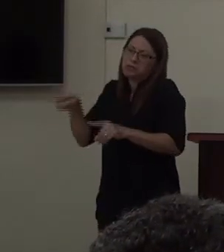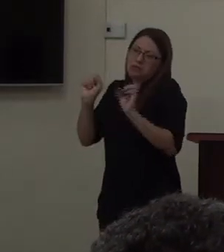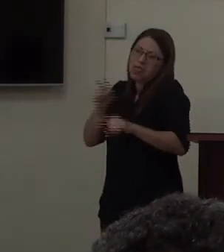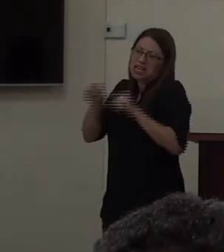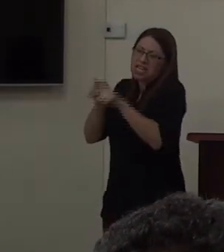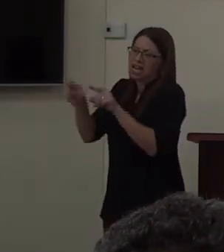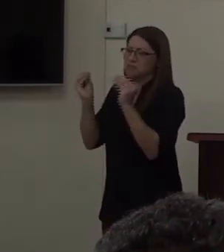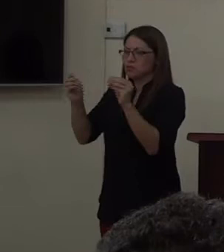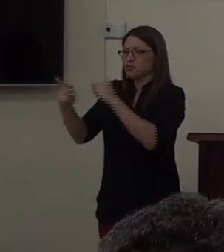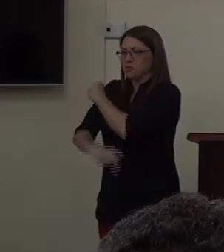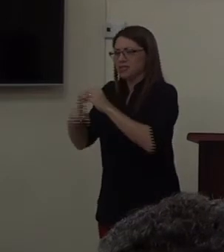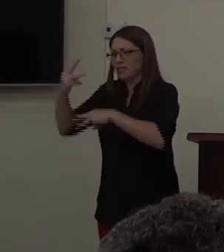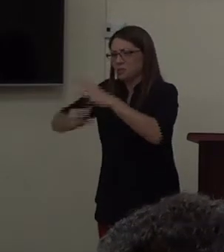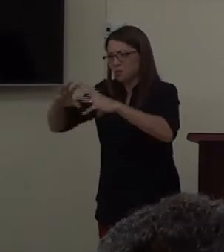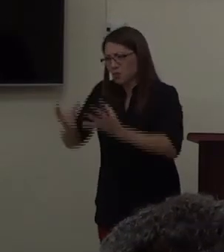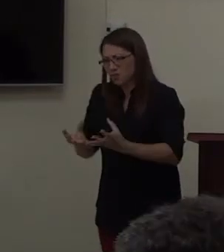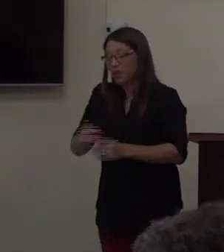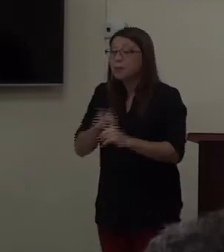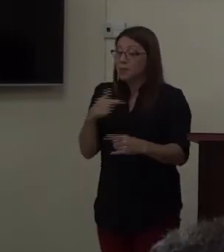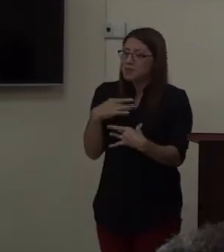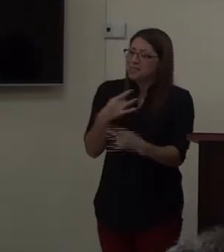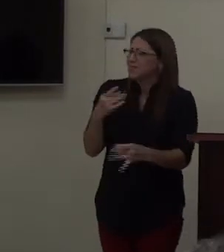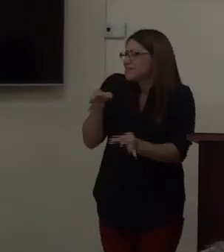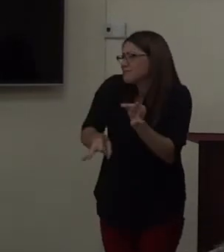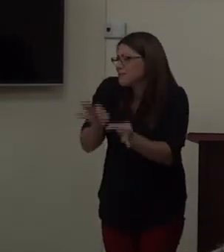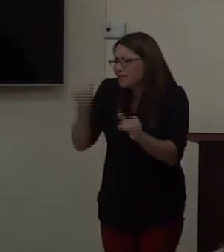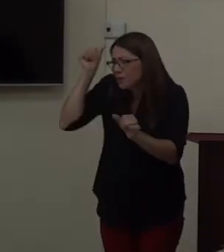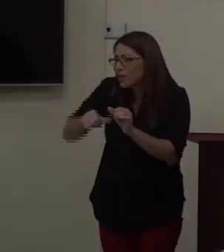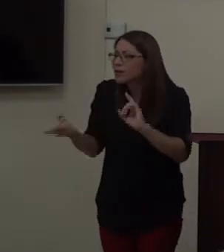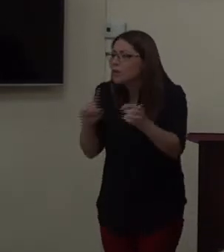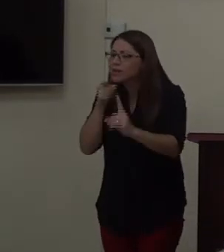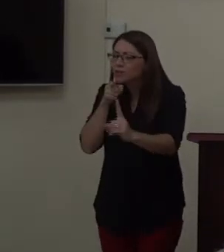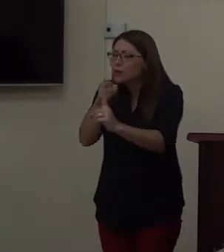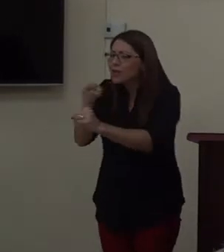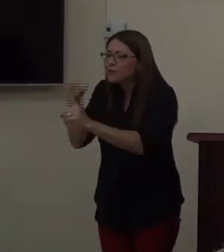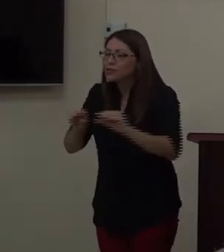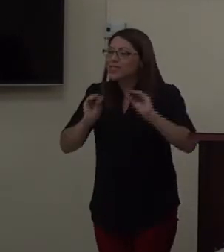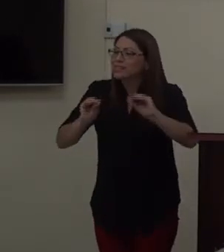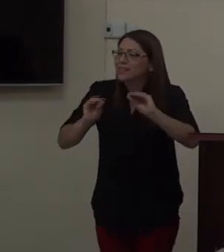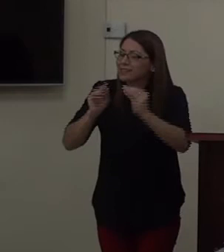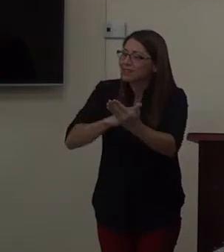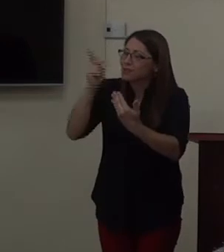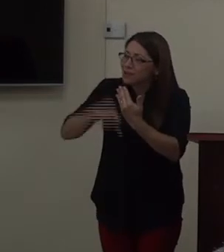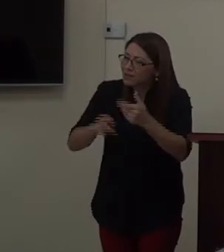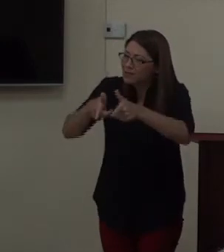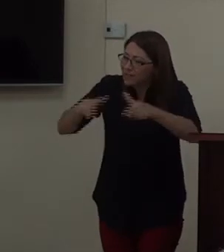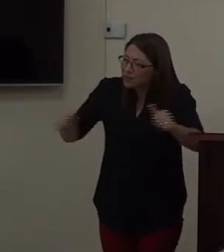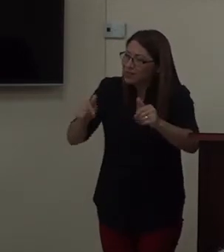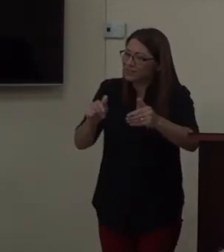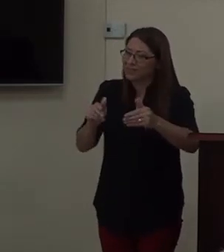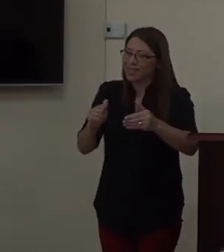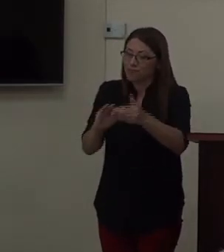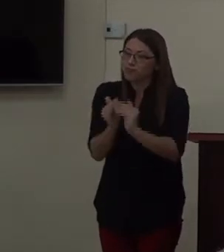me interesa básicamente es aquí simplemente recordar cuáles son los objetivos de enseñanza del programa de las lenguas indígenas